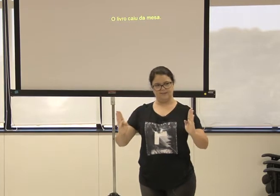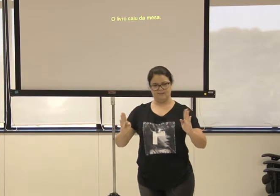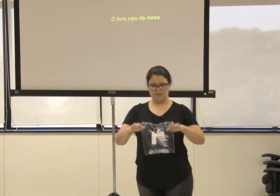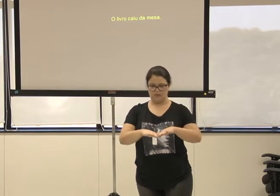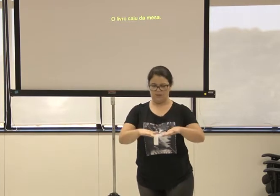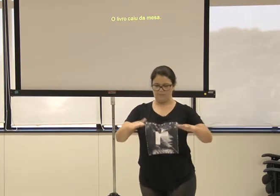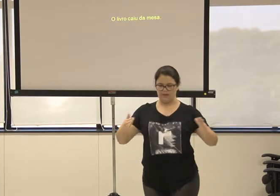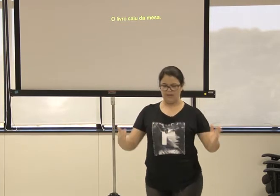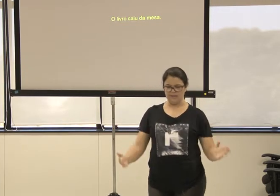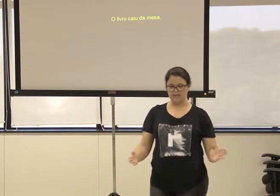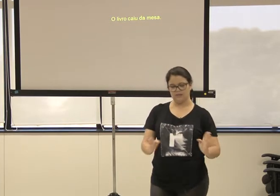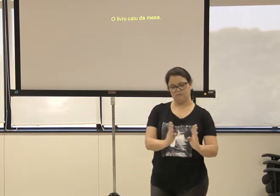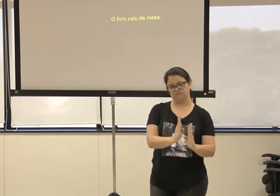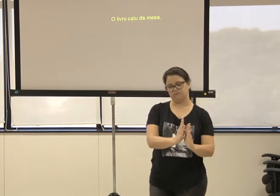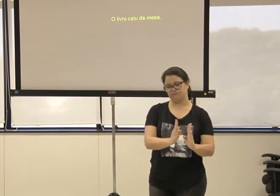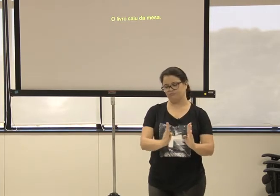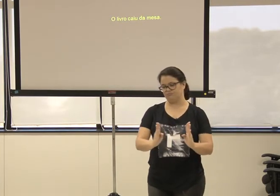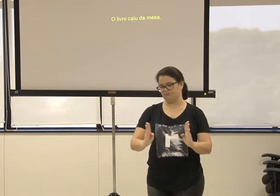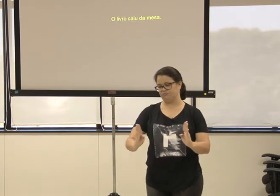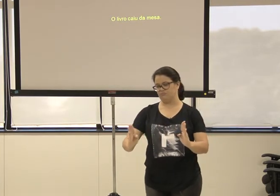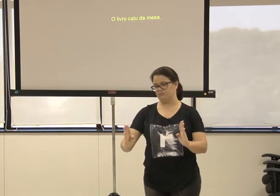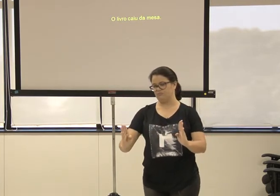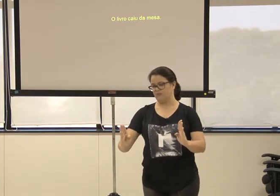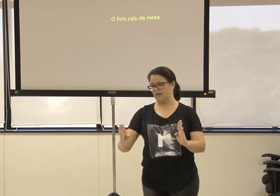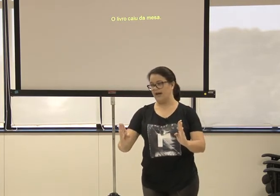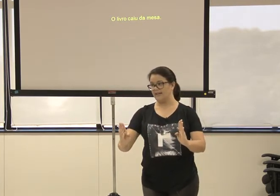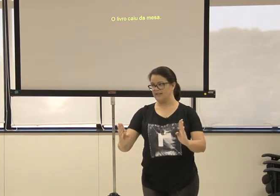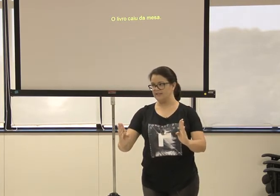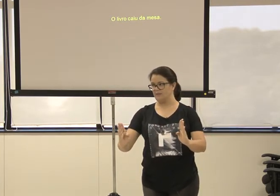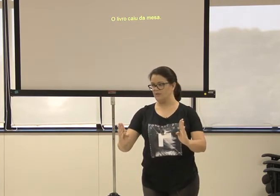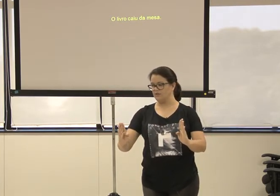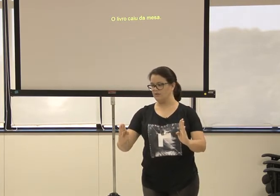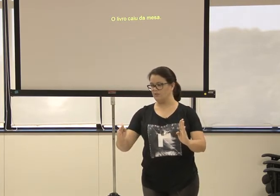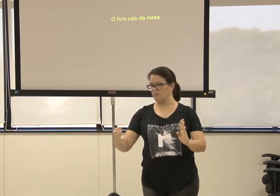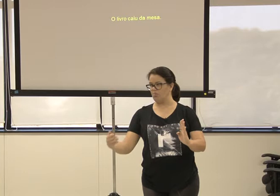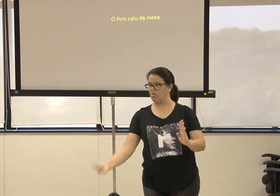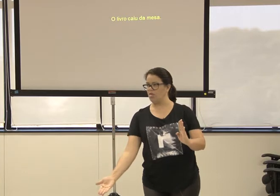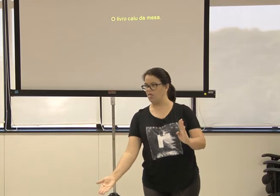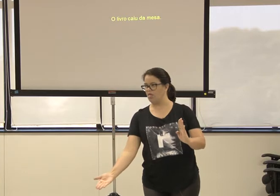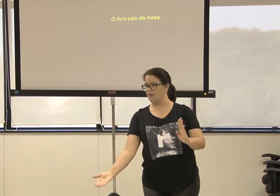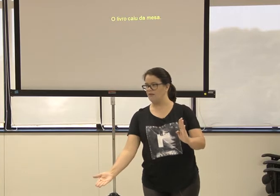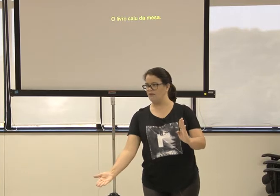Tem uma mesa e tem... Aí esse da ponta?